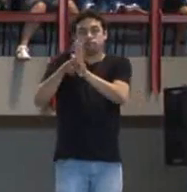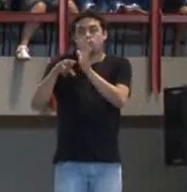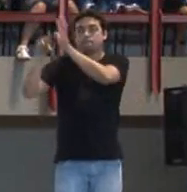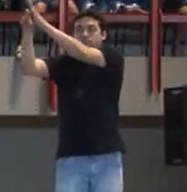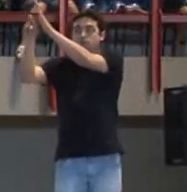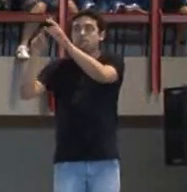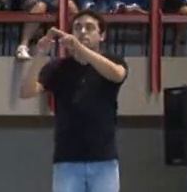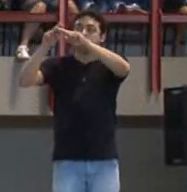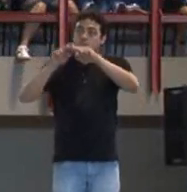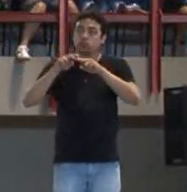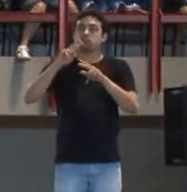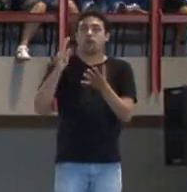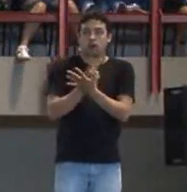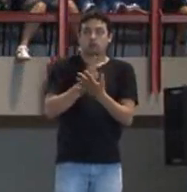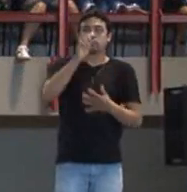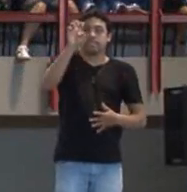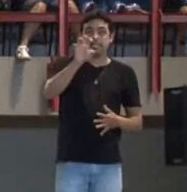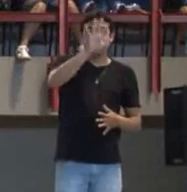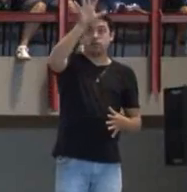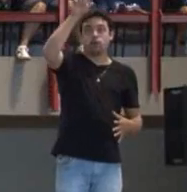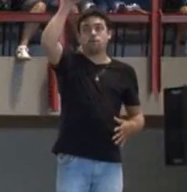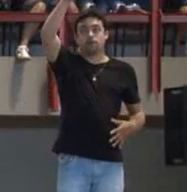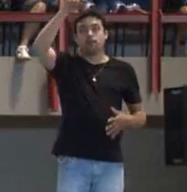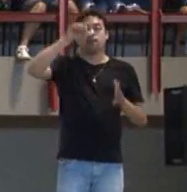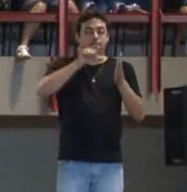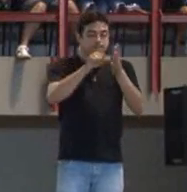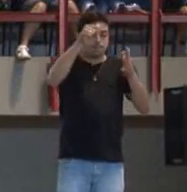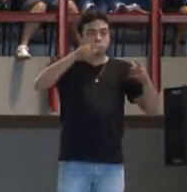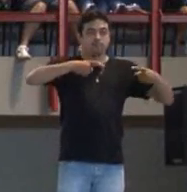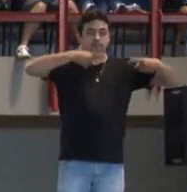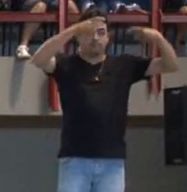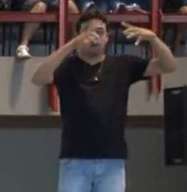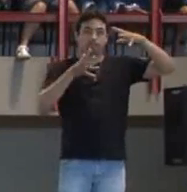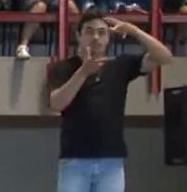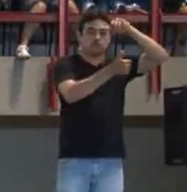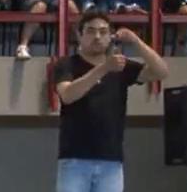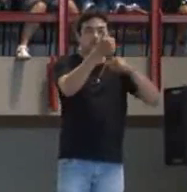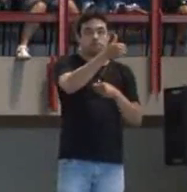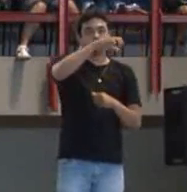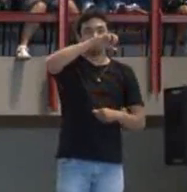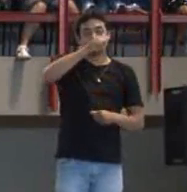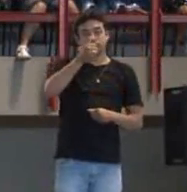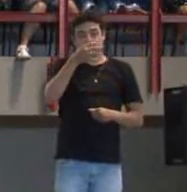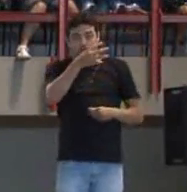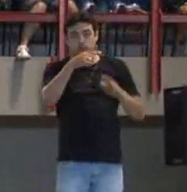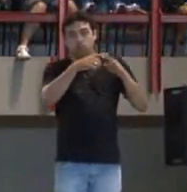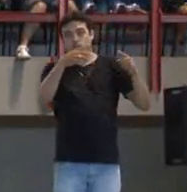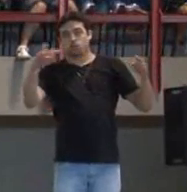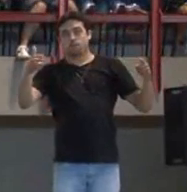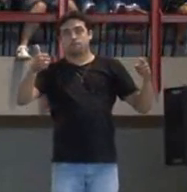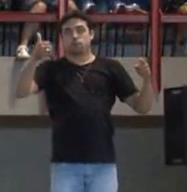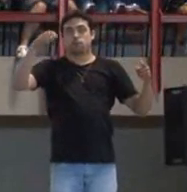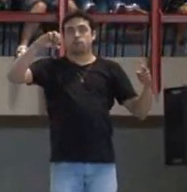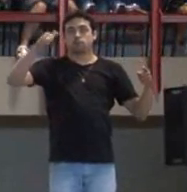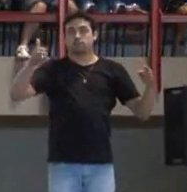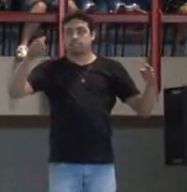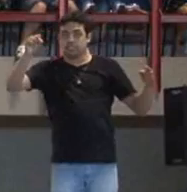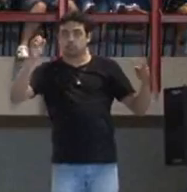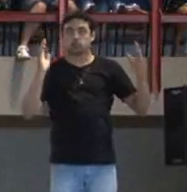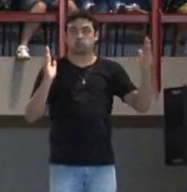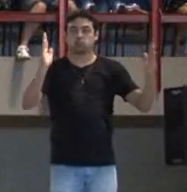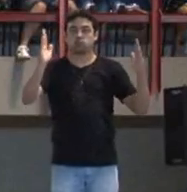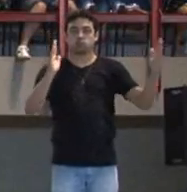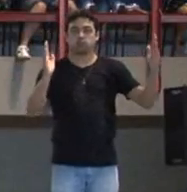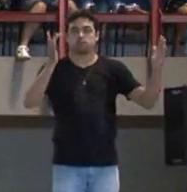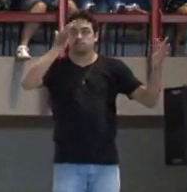terminou sendo levado pra Europa Onde aconteceu a Primeira Guerra Mundial 1914 a 1918 são sempre